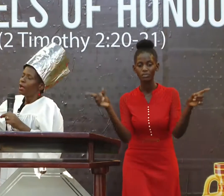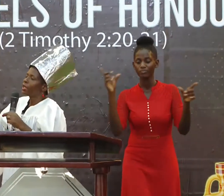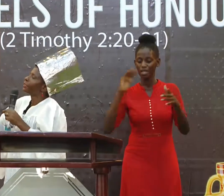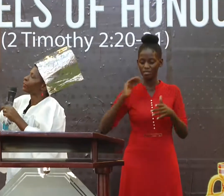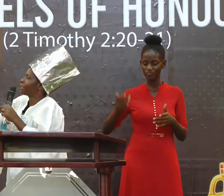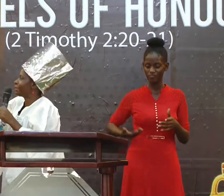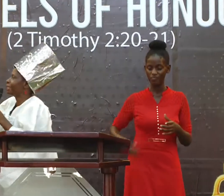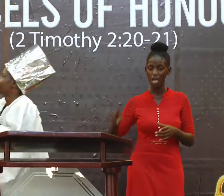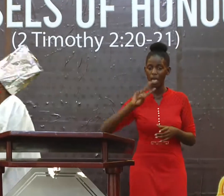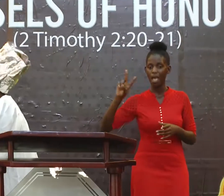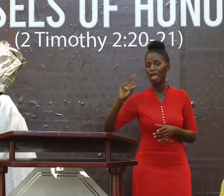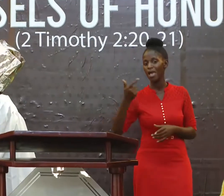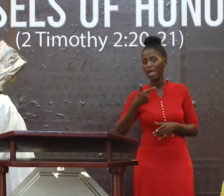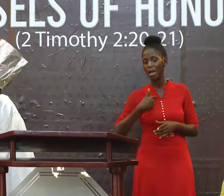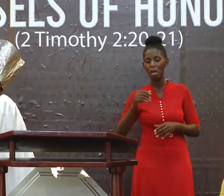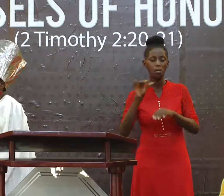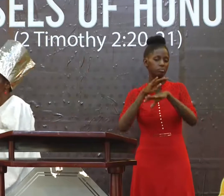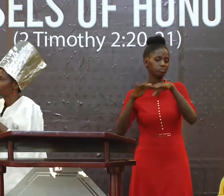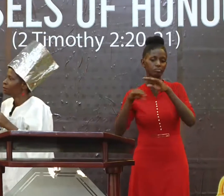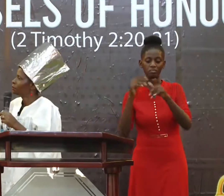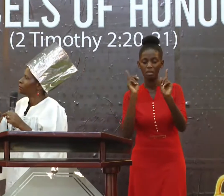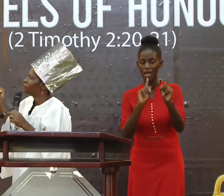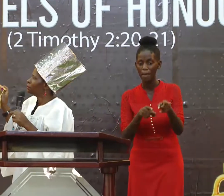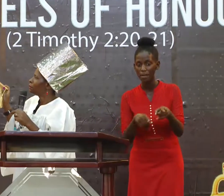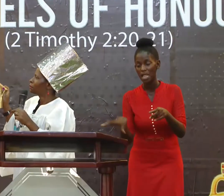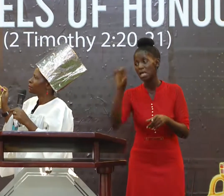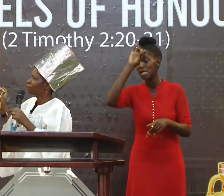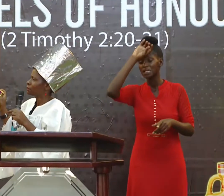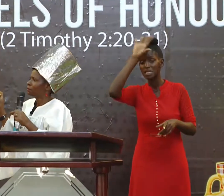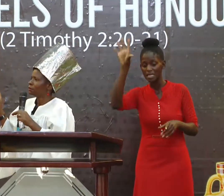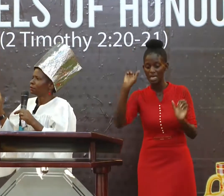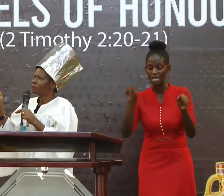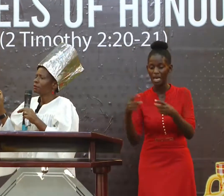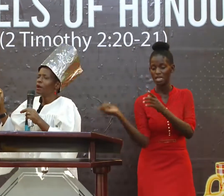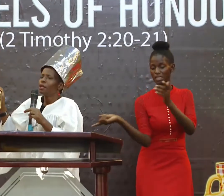afaanana. Ekyo tekiriiyo. Kabaka alina omukazi gw'asobola